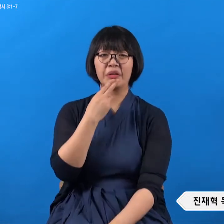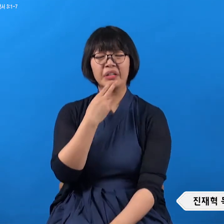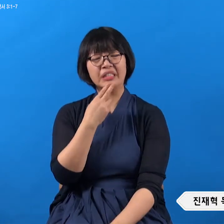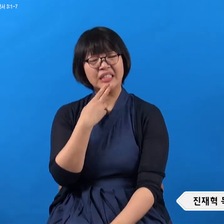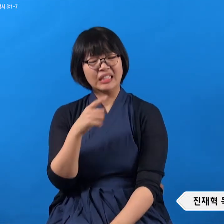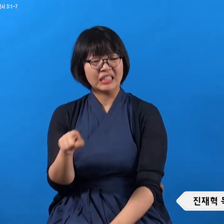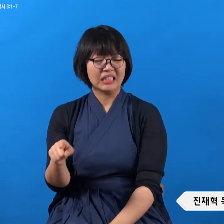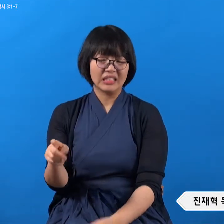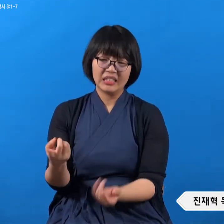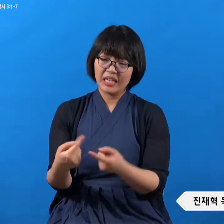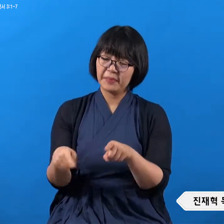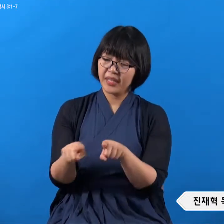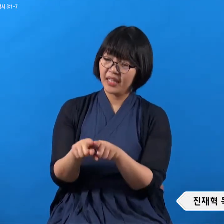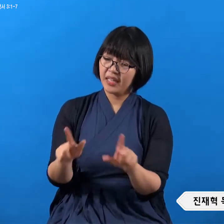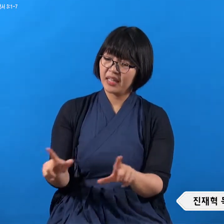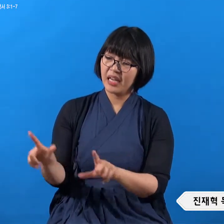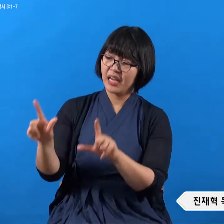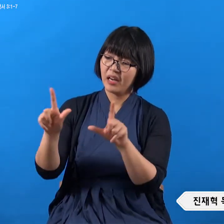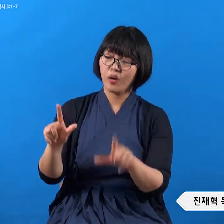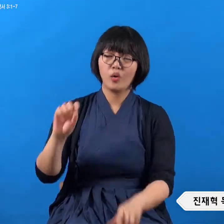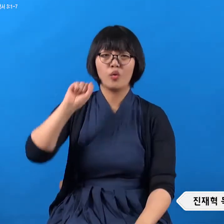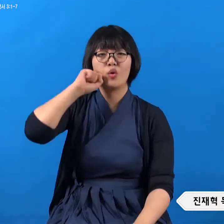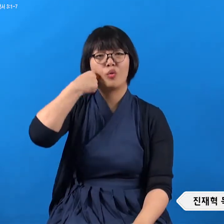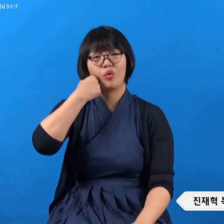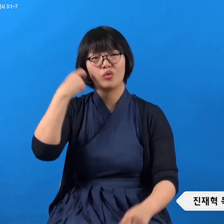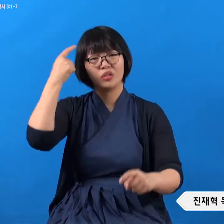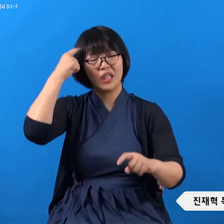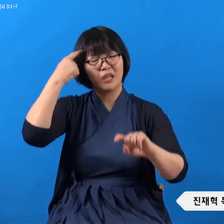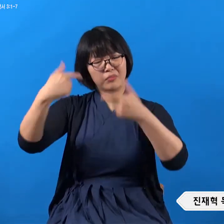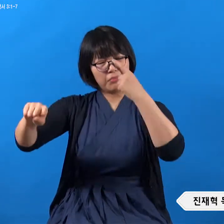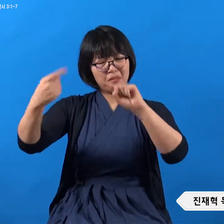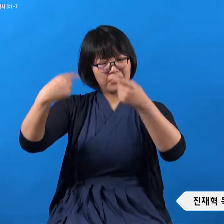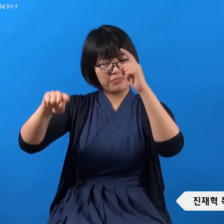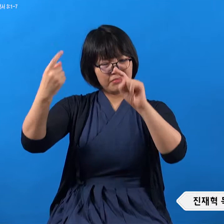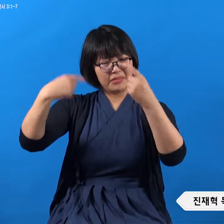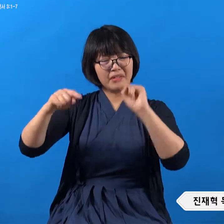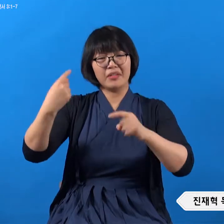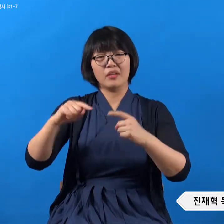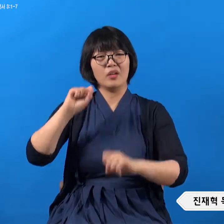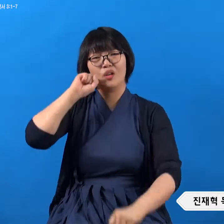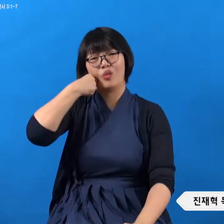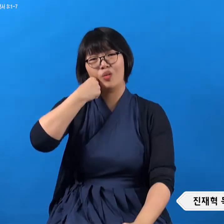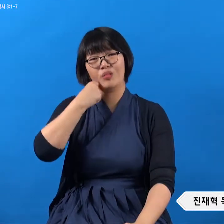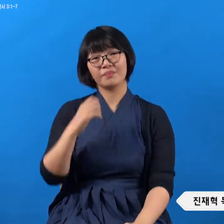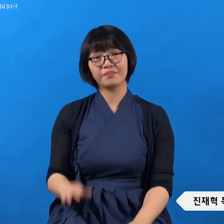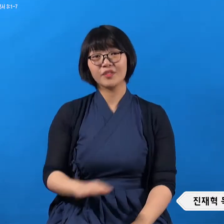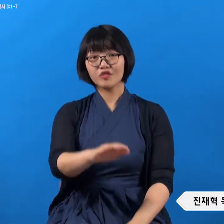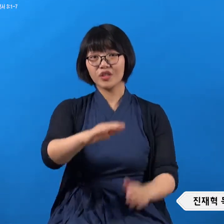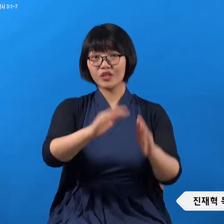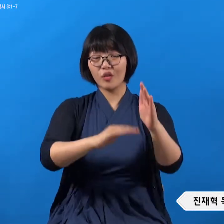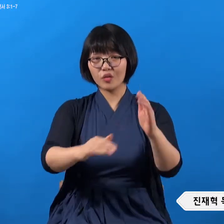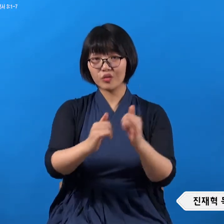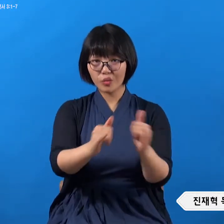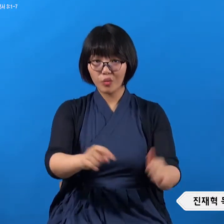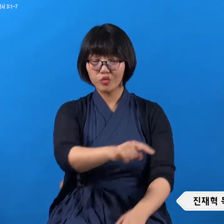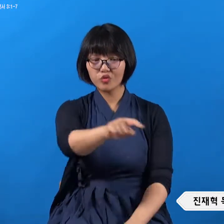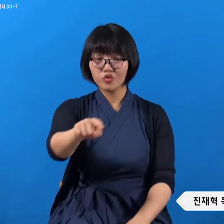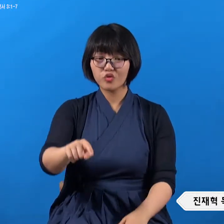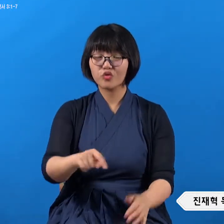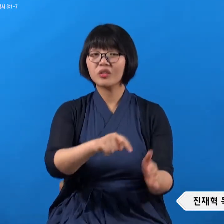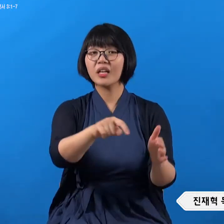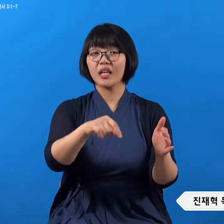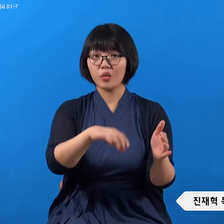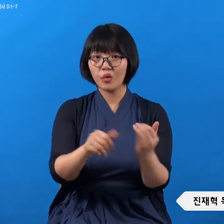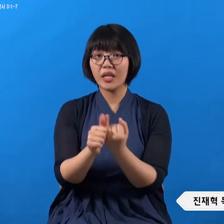한다는 것이 얼마나 힘들고 어려운 것인가를 봅니다. 우리 중에 그 남편을 위해서